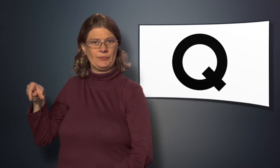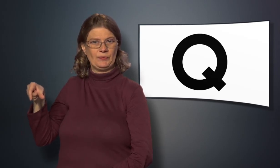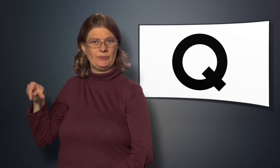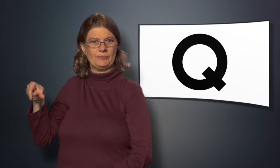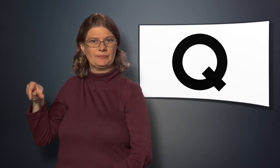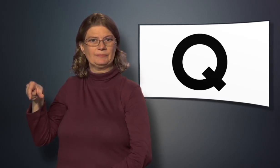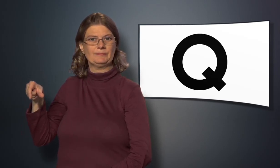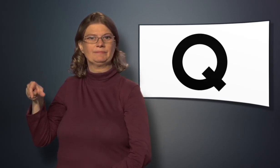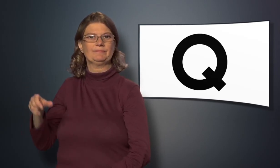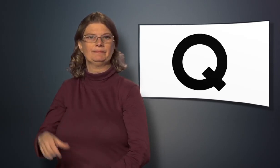Kuu.